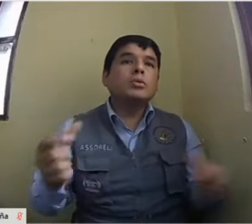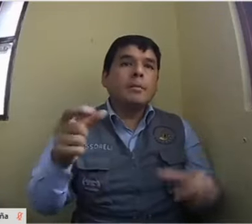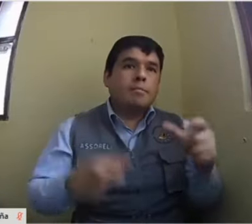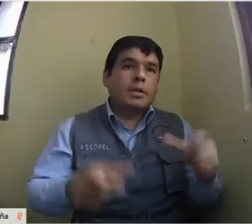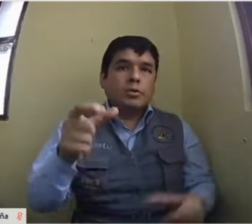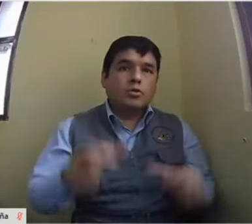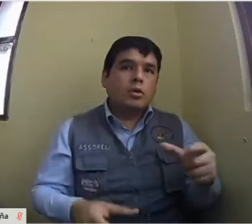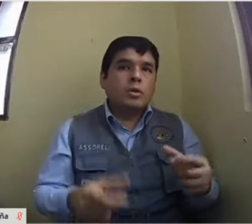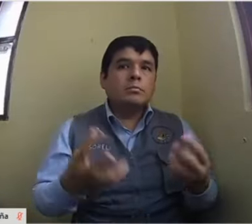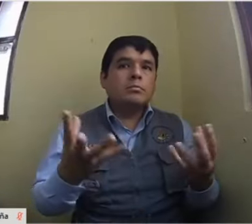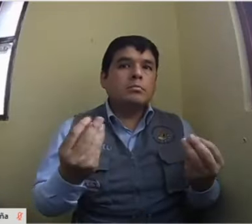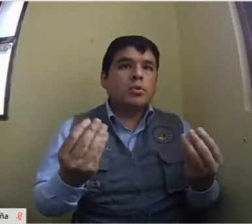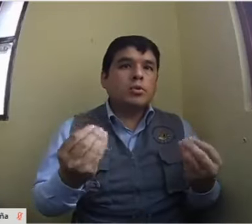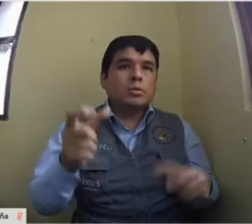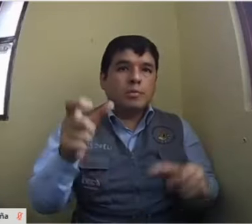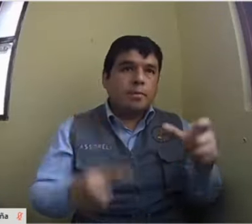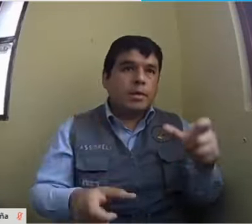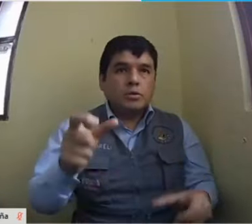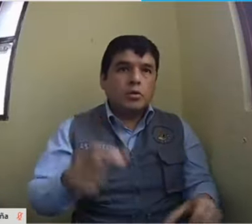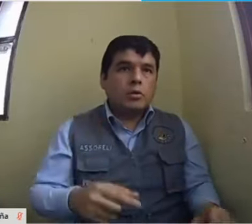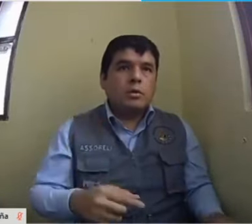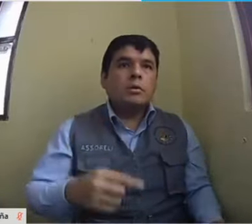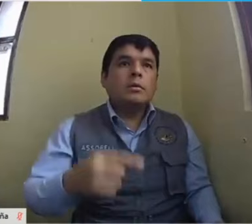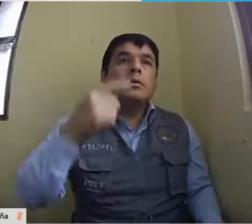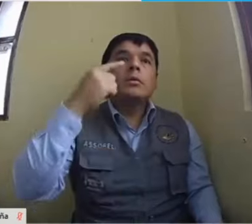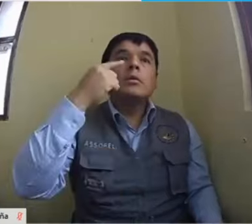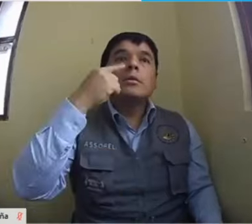Ellos, como son muchas personas,